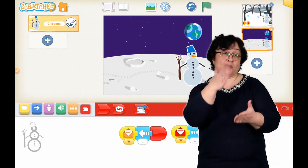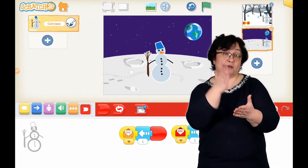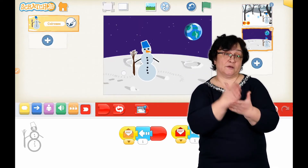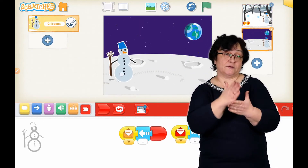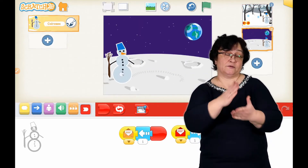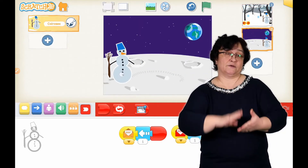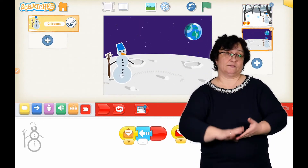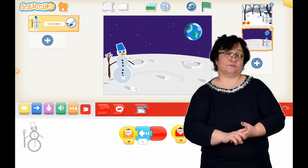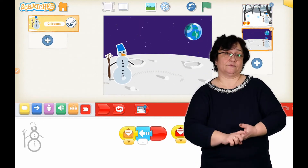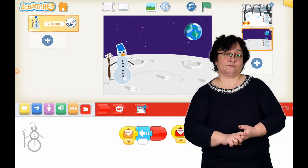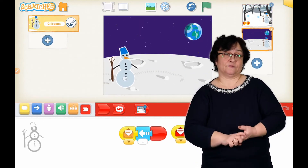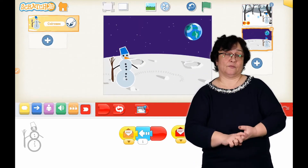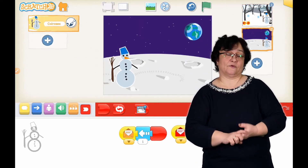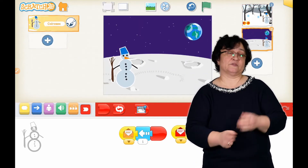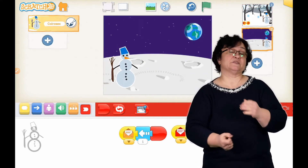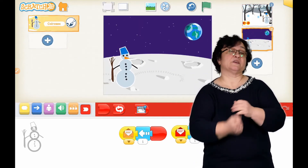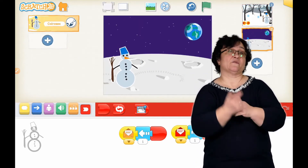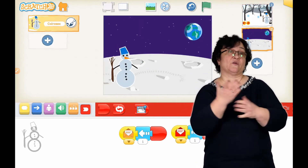Перемикаємо. Ось він тут у нас є.